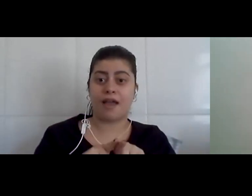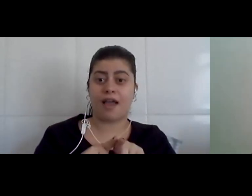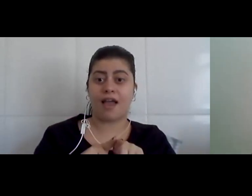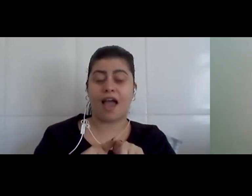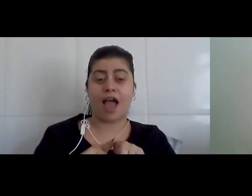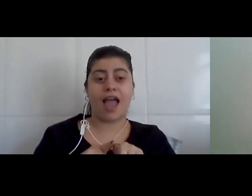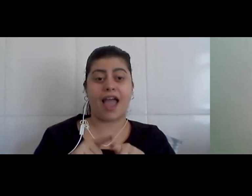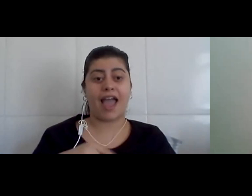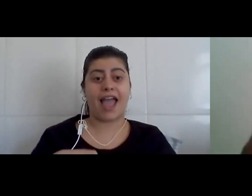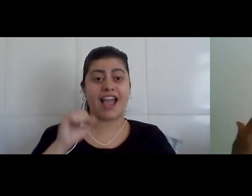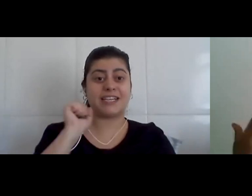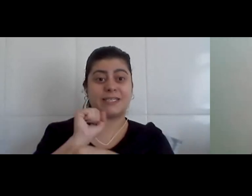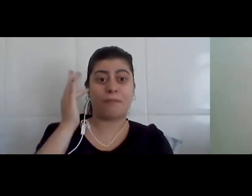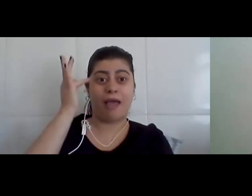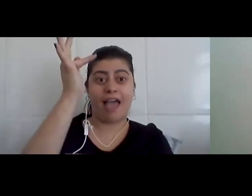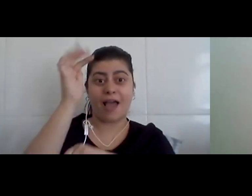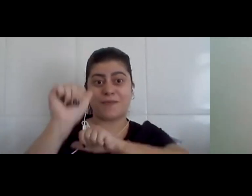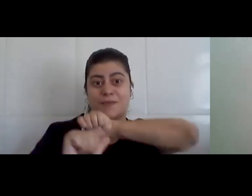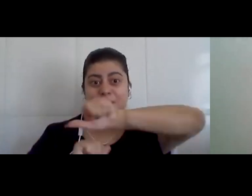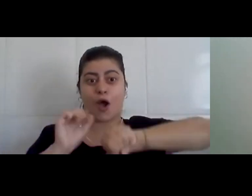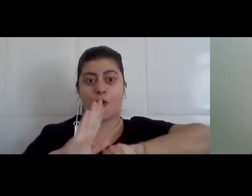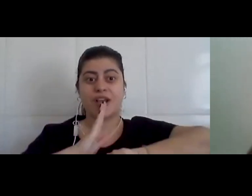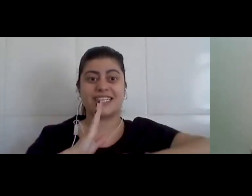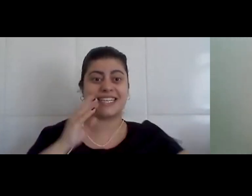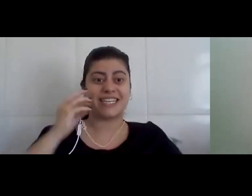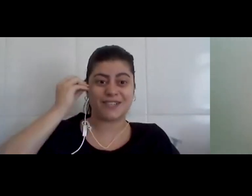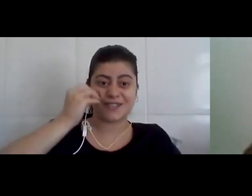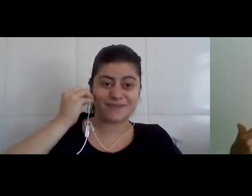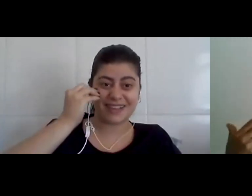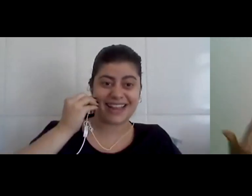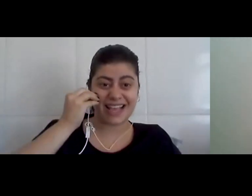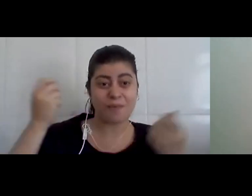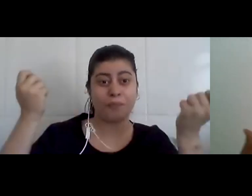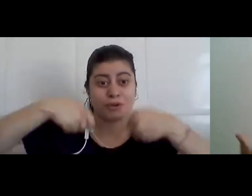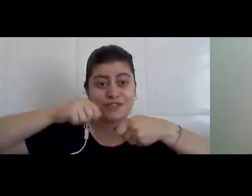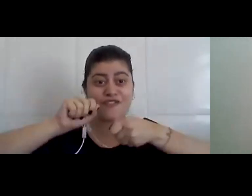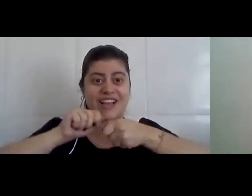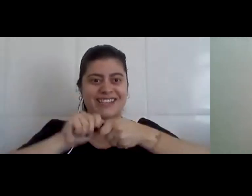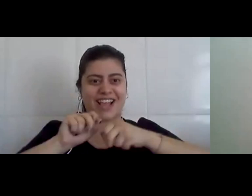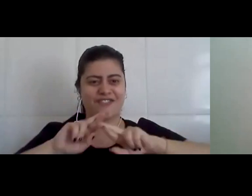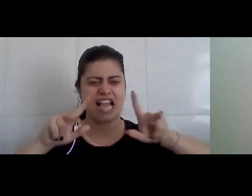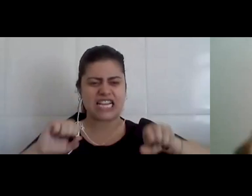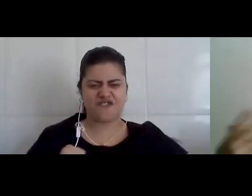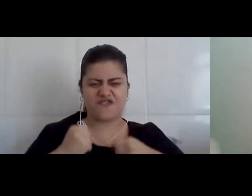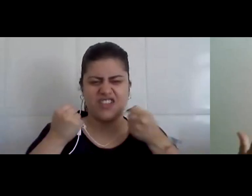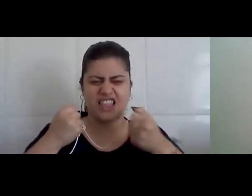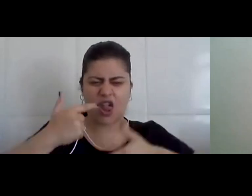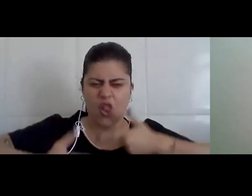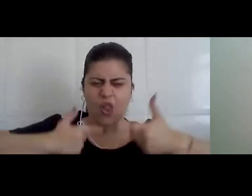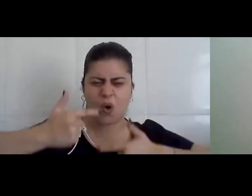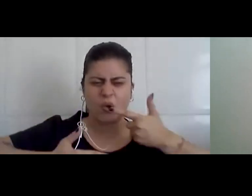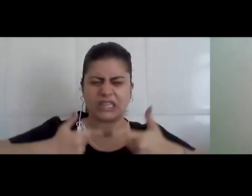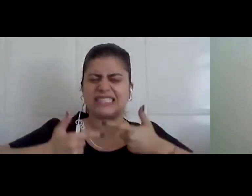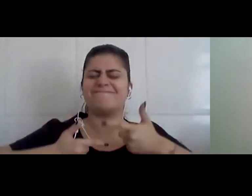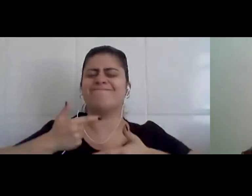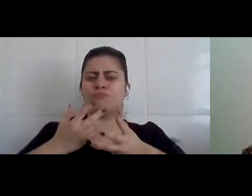esperanças, de conhecer experiências que estão mostrando que é possível de fazer diferente, enfrentar com muita luta, né? São muitas trajetórias